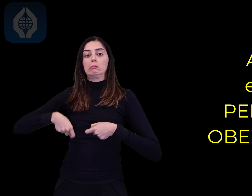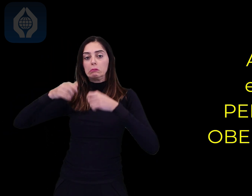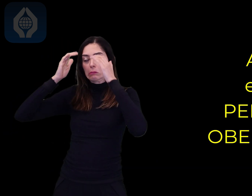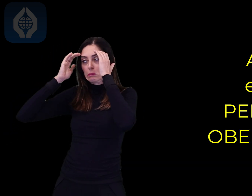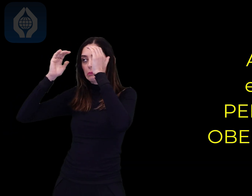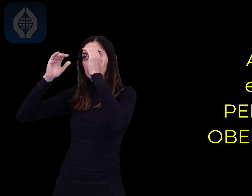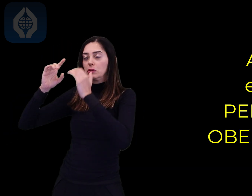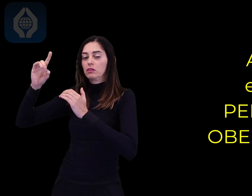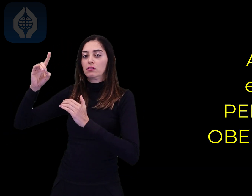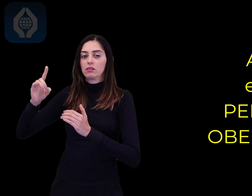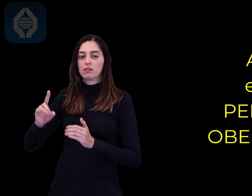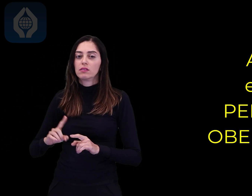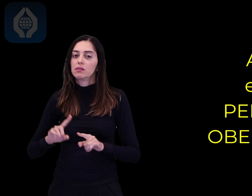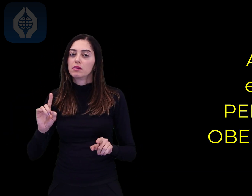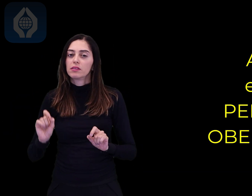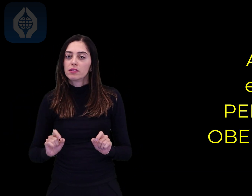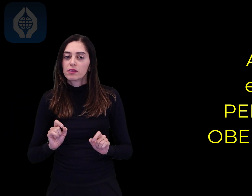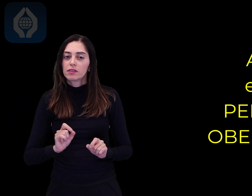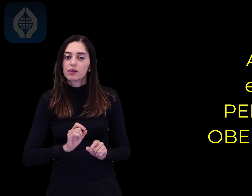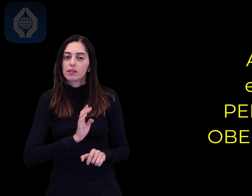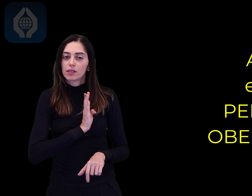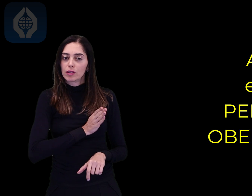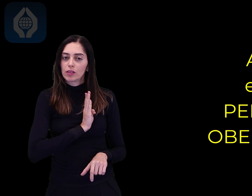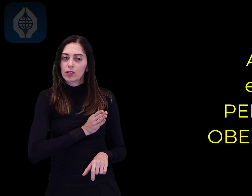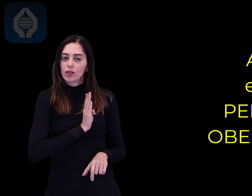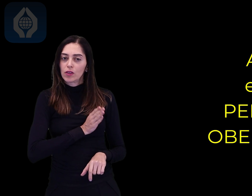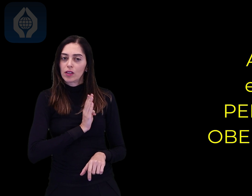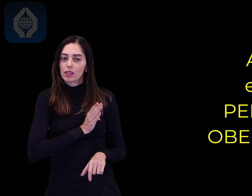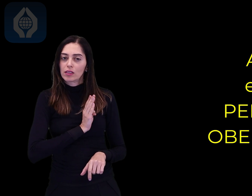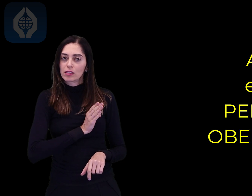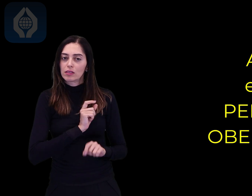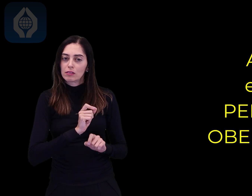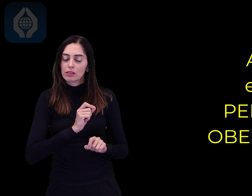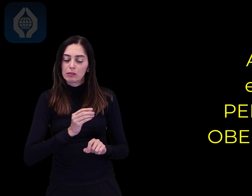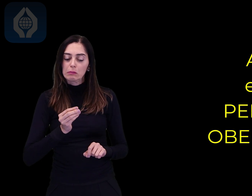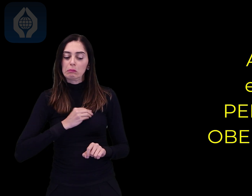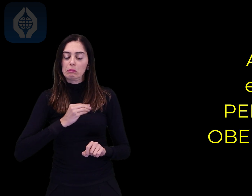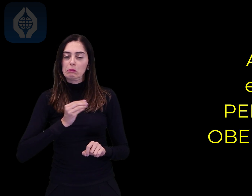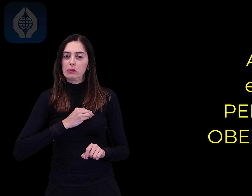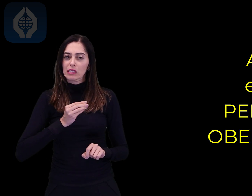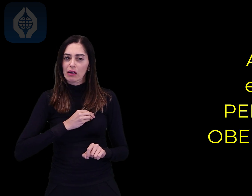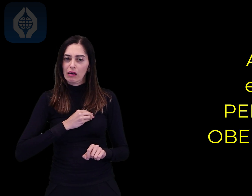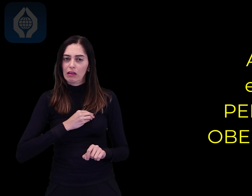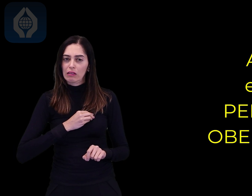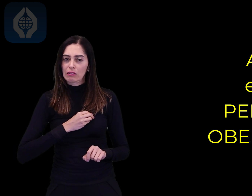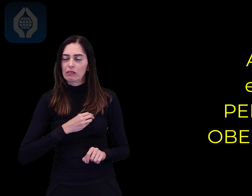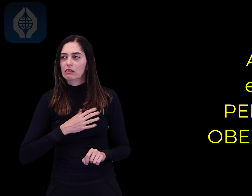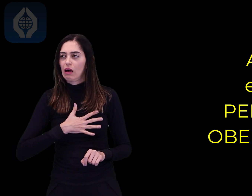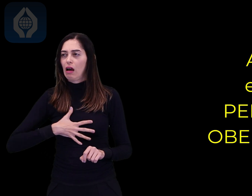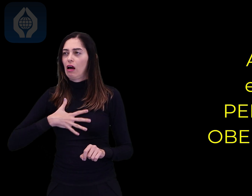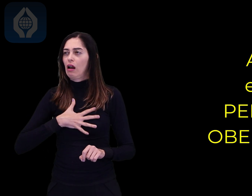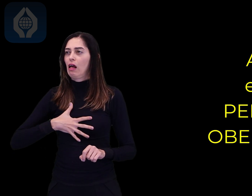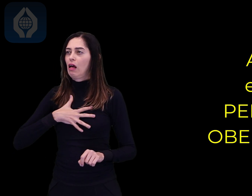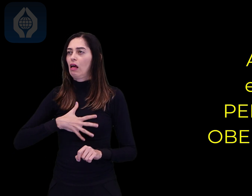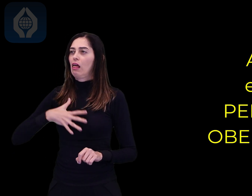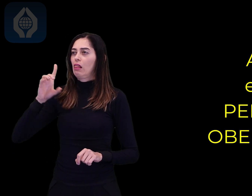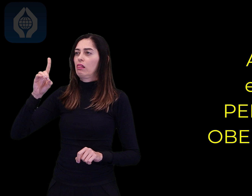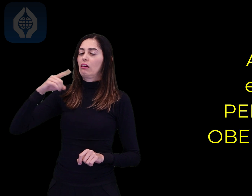não tinham reconhecido que seus corações estavam cheios de pecado e que não podiam agradar a Deus através de